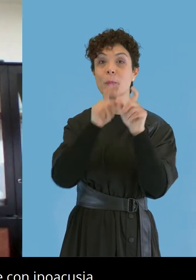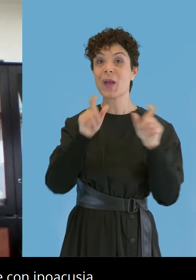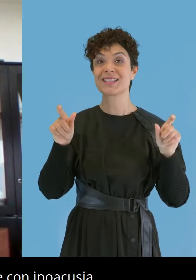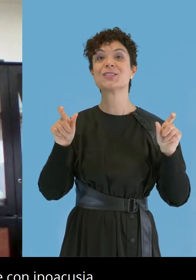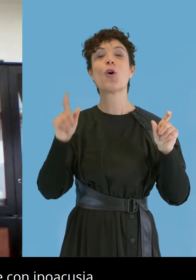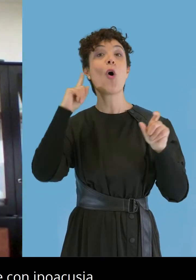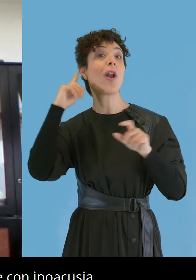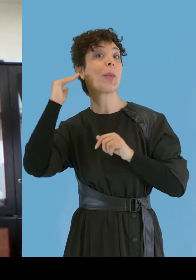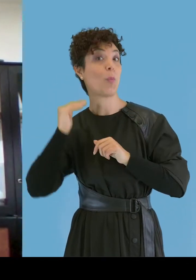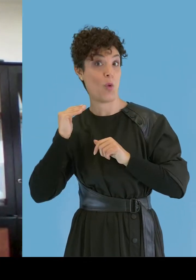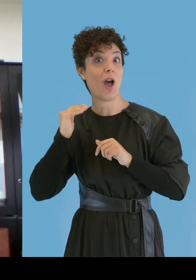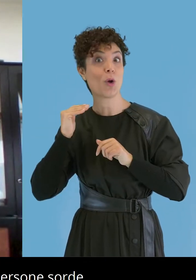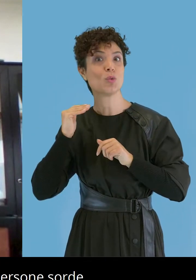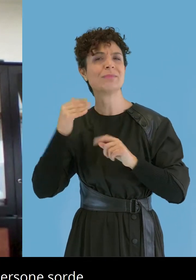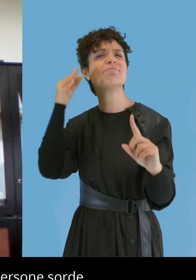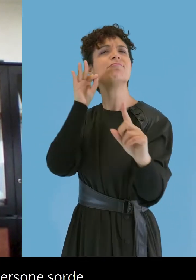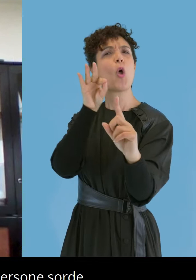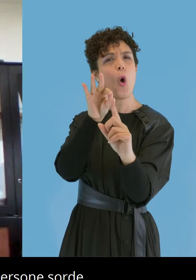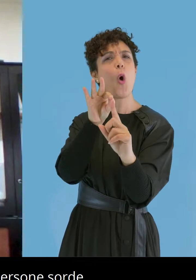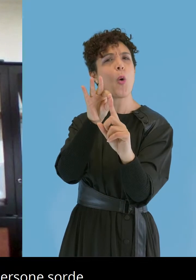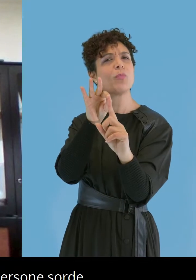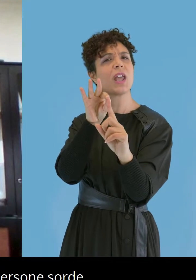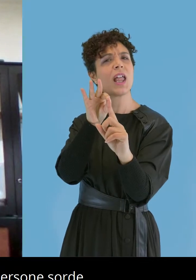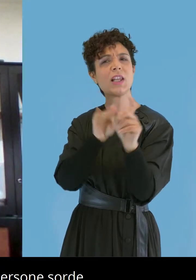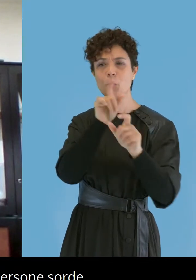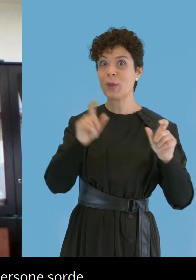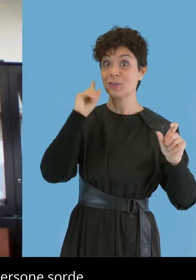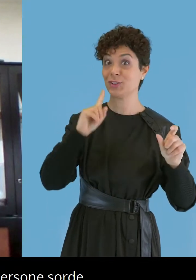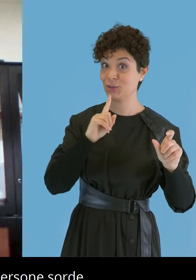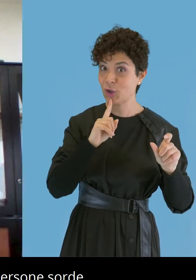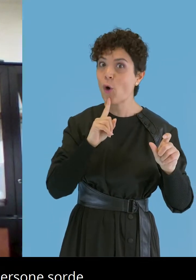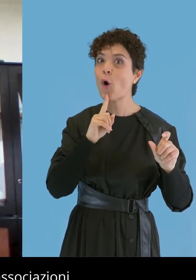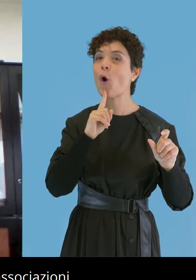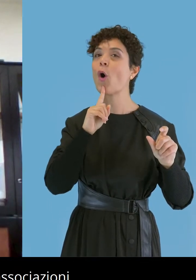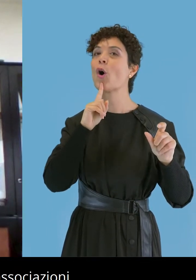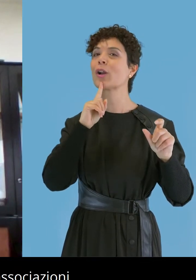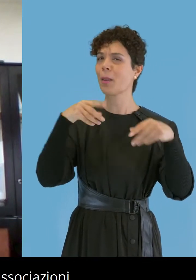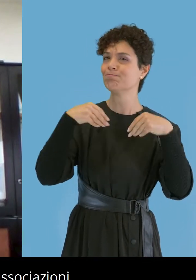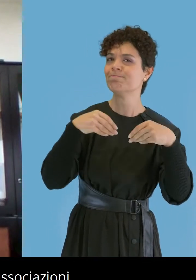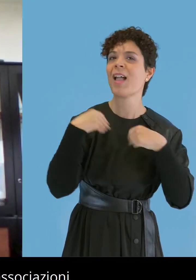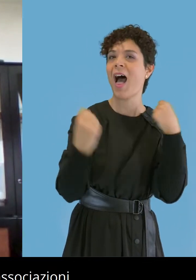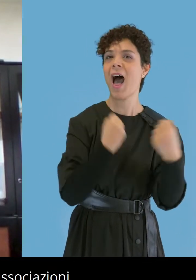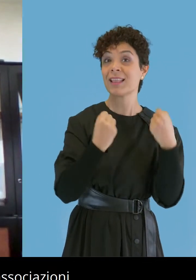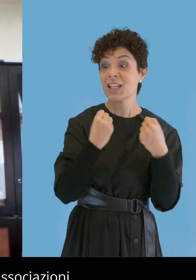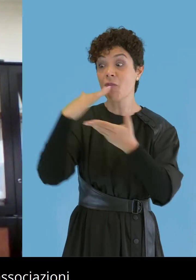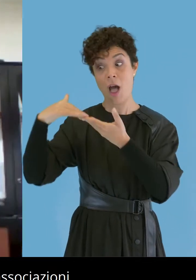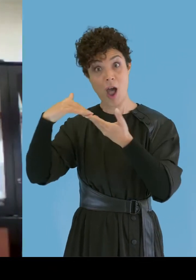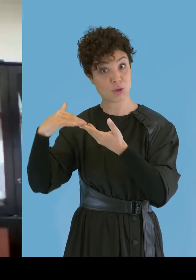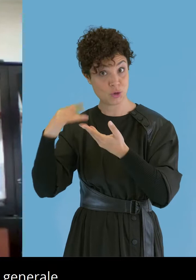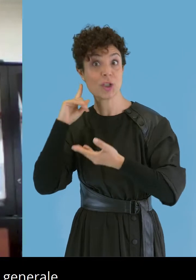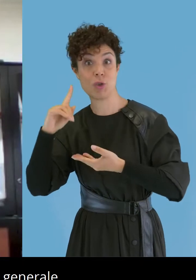delle persone con ipoacusia, prevede il coinvolgimento delle persone sorde in maniera diretta e delle loro